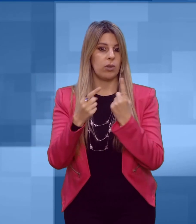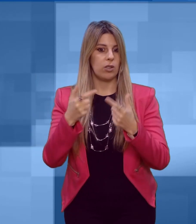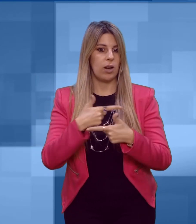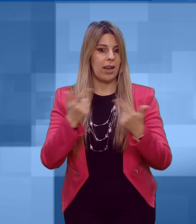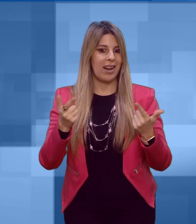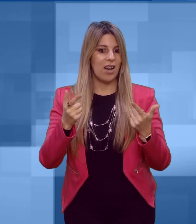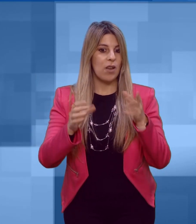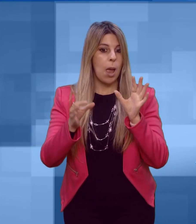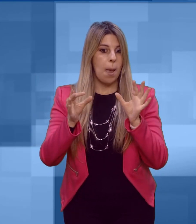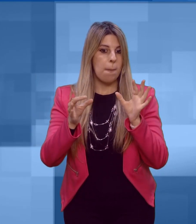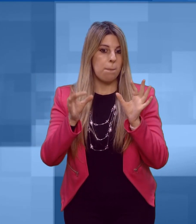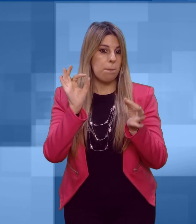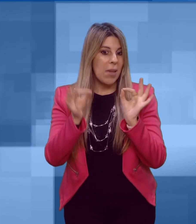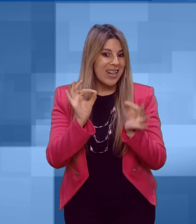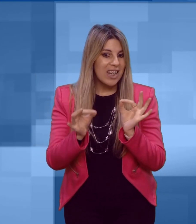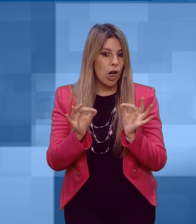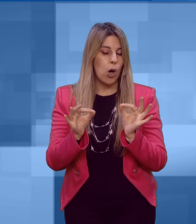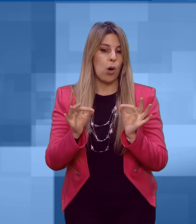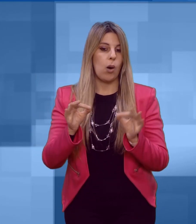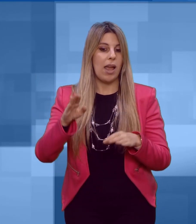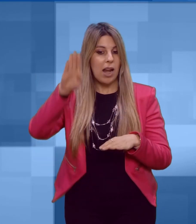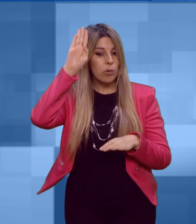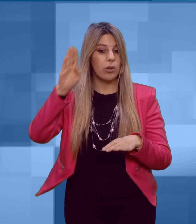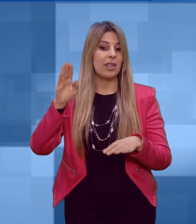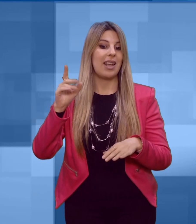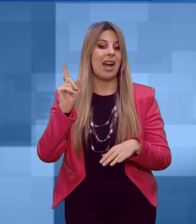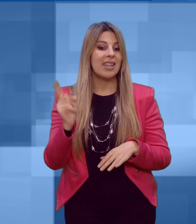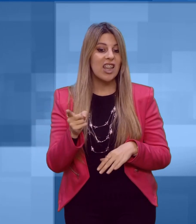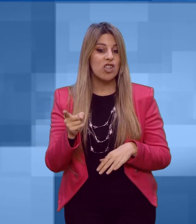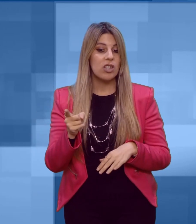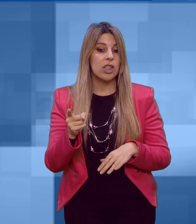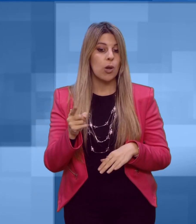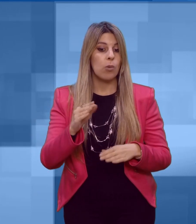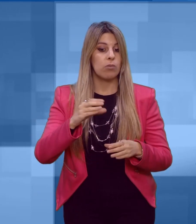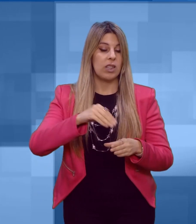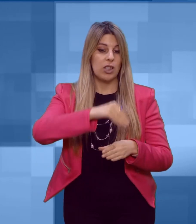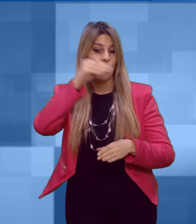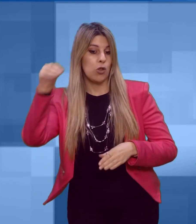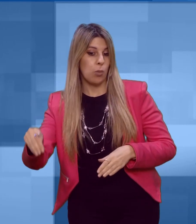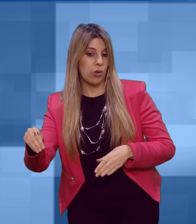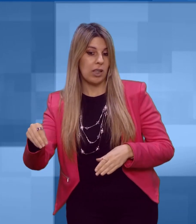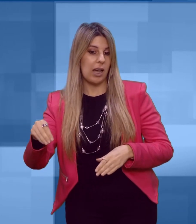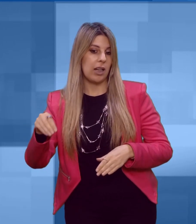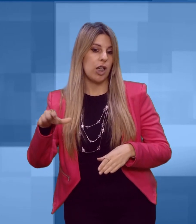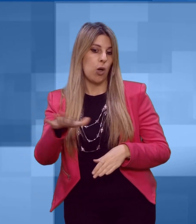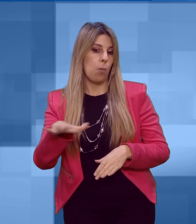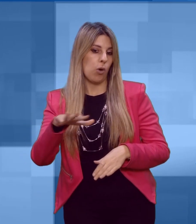nel caso di minori in condizione di grave pericolo per cui l'autorità abbia disposto la collocazione in un luogo